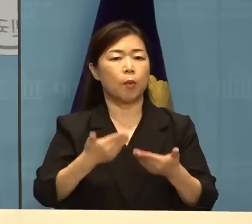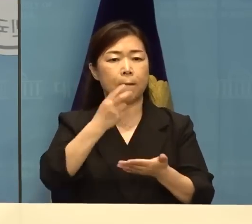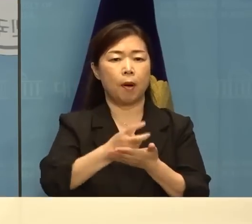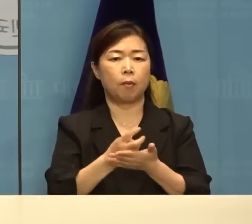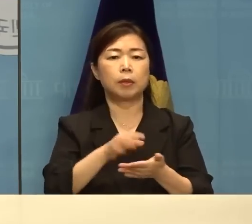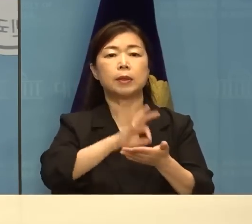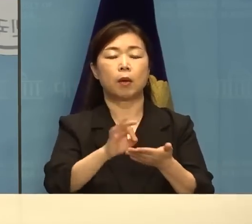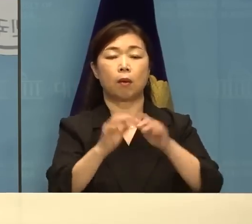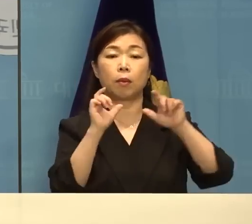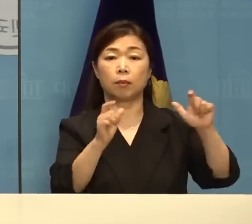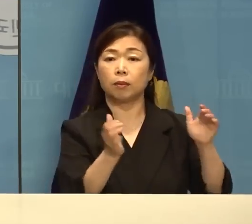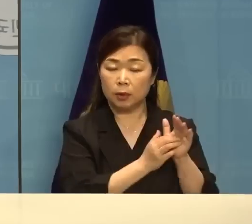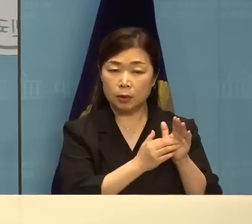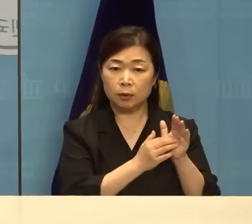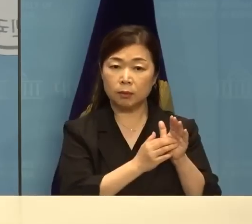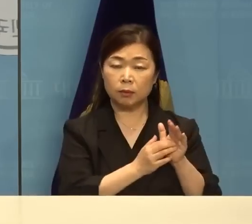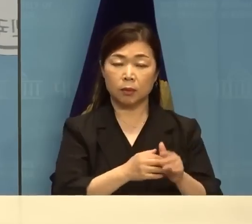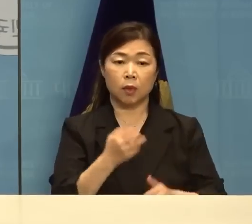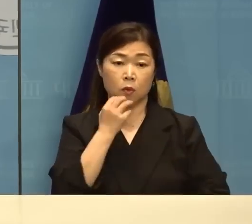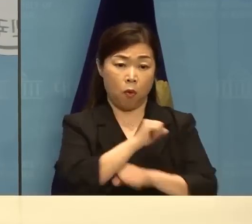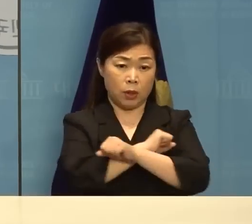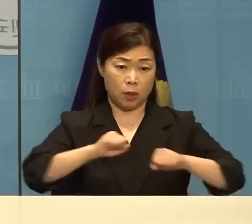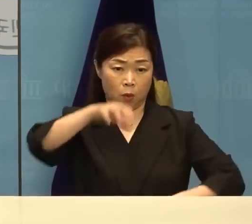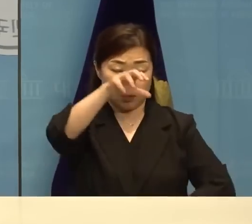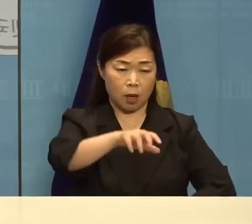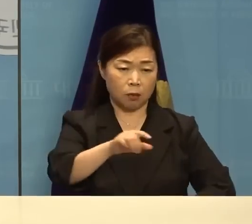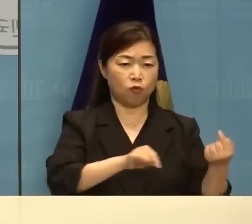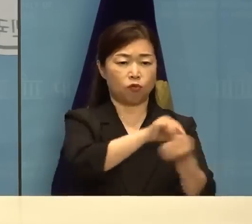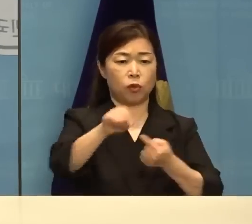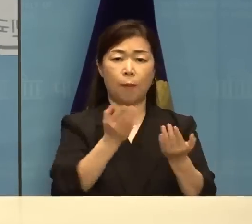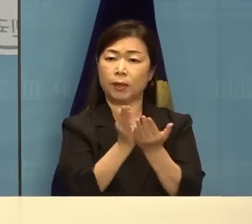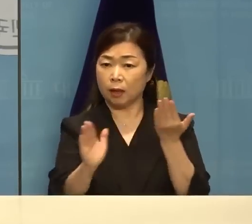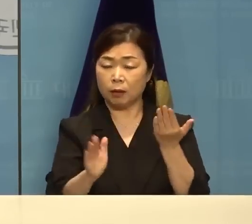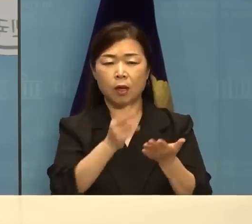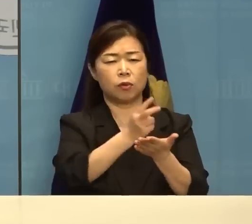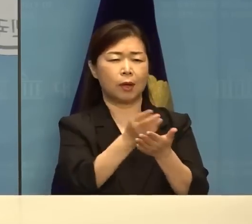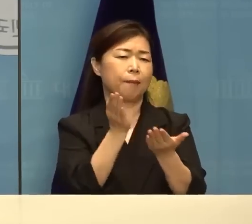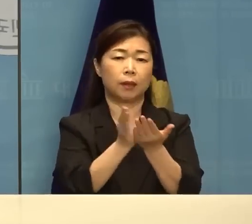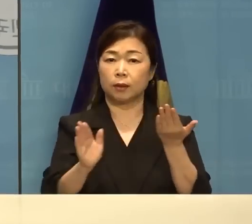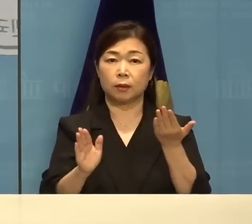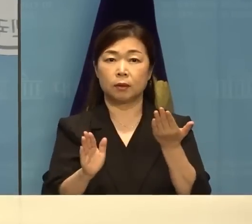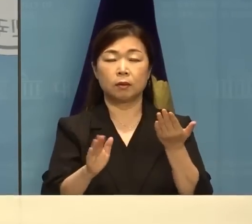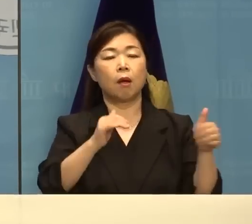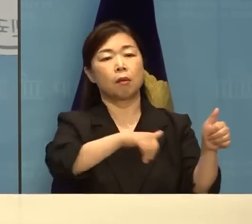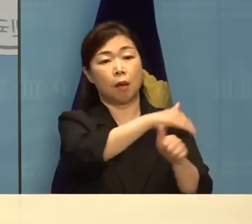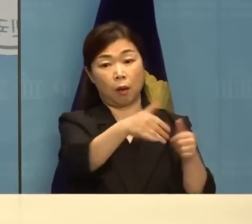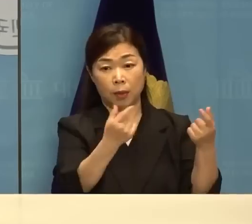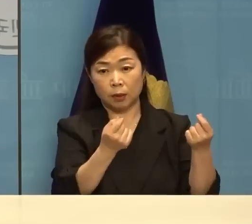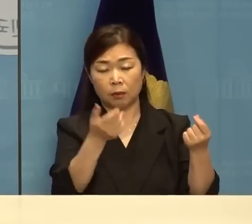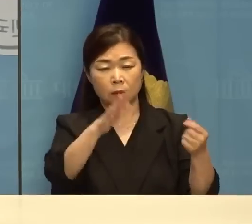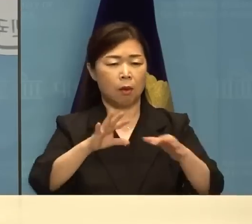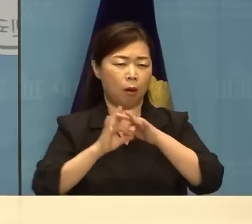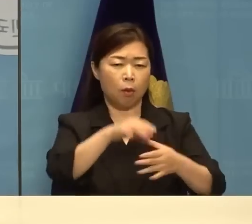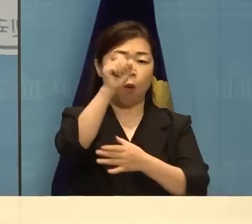처벌법을 적용했습니다. 그 시청 광장의 운영에 맞지 않는 그 규칙에 맞지 않는 상황이 됐음에도